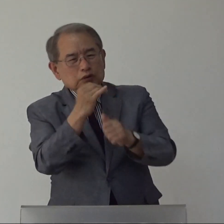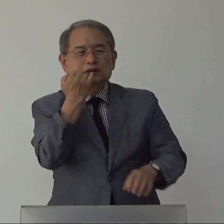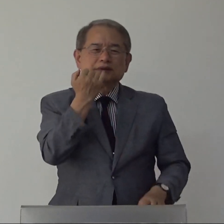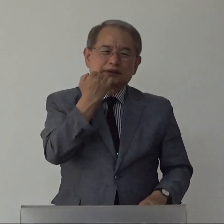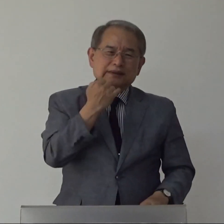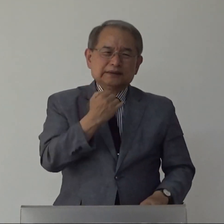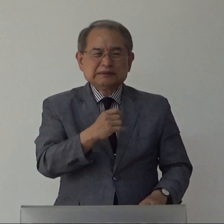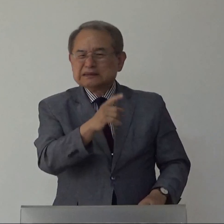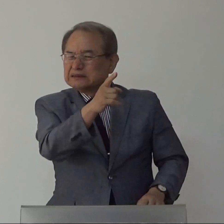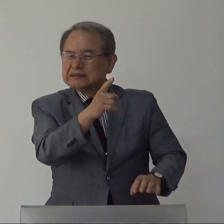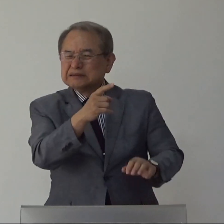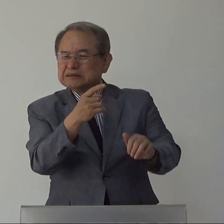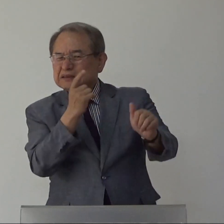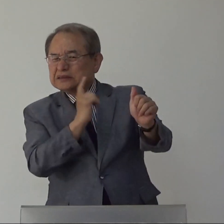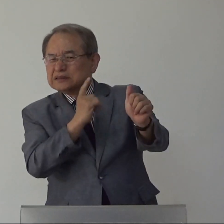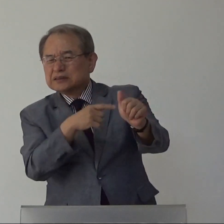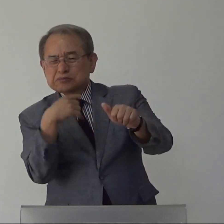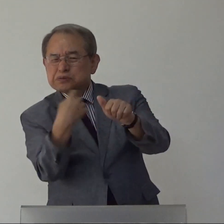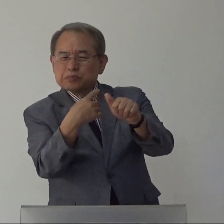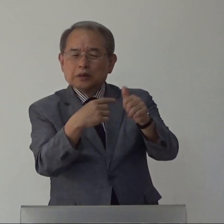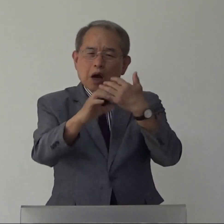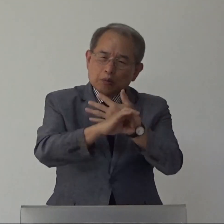함부로 잘하는 거, 못하는 거에 대해서